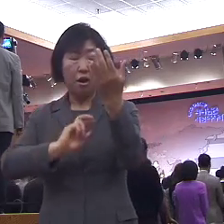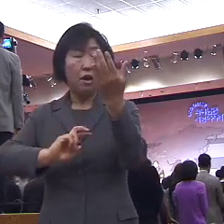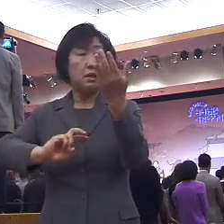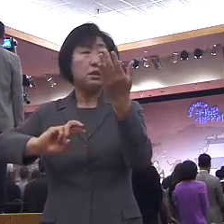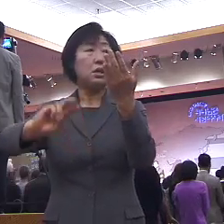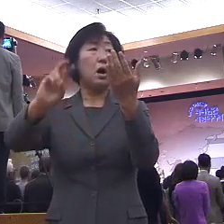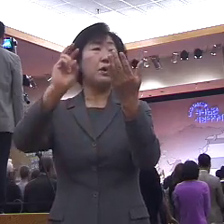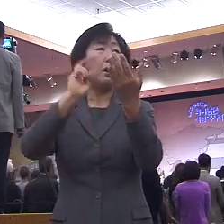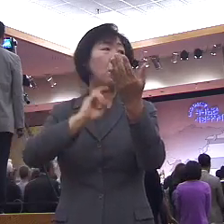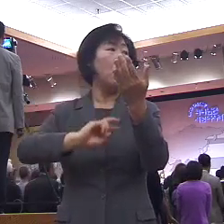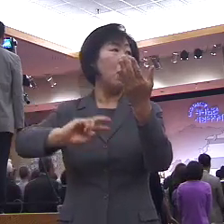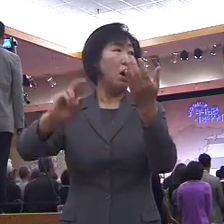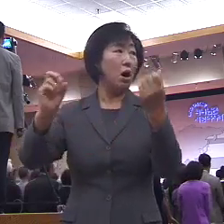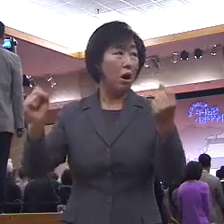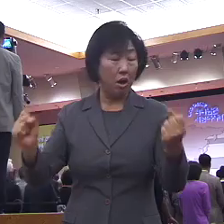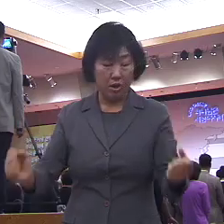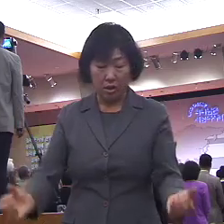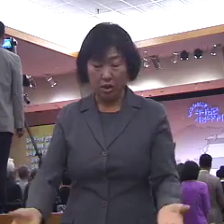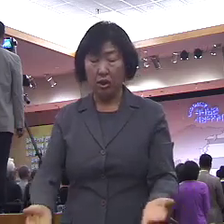사랑